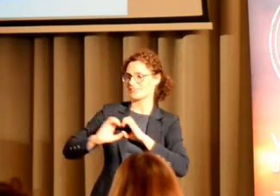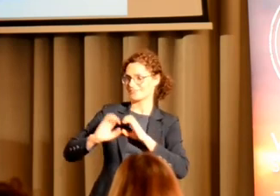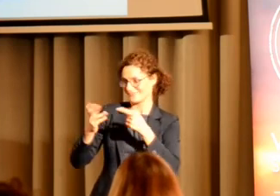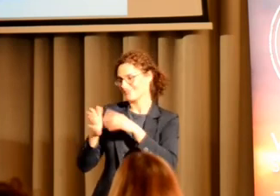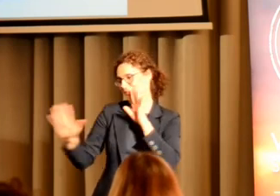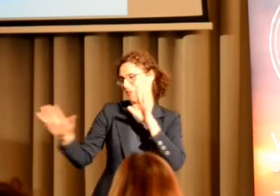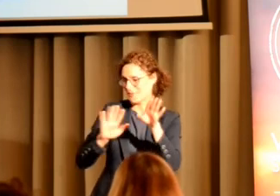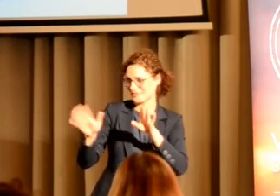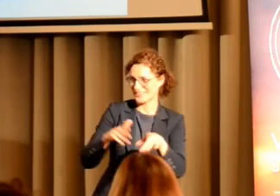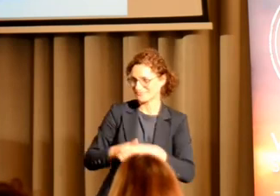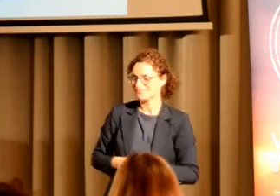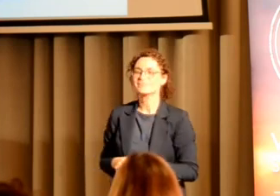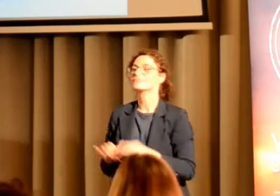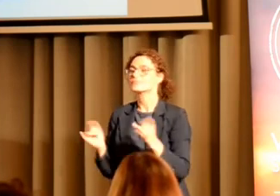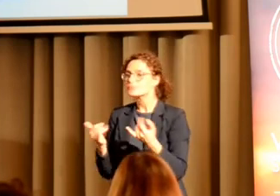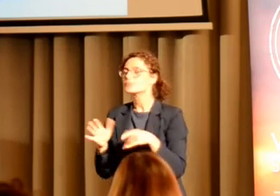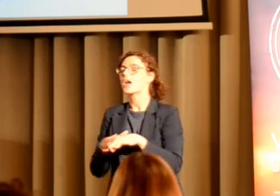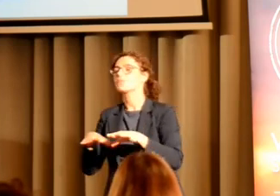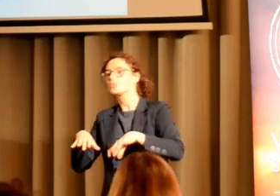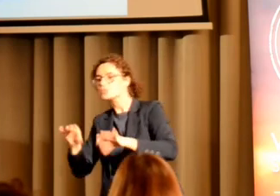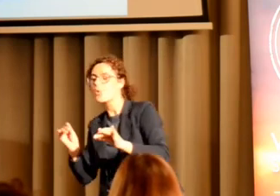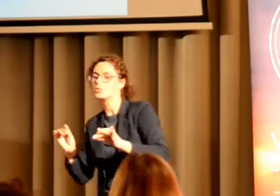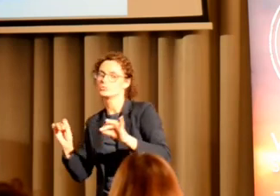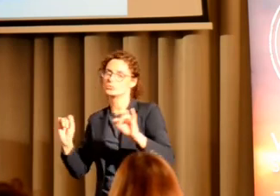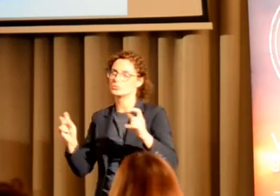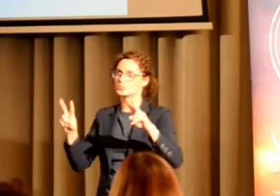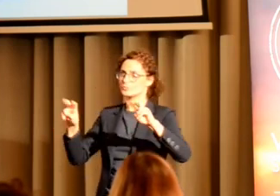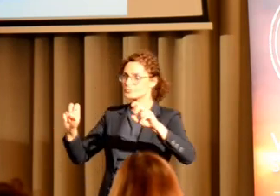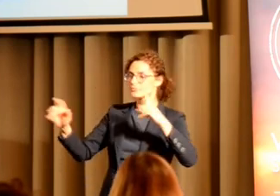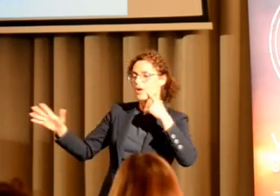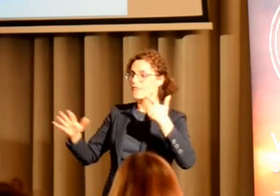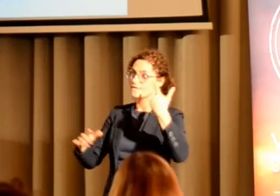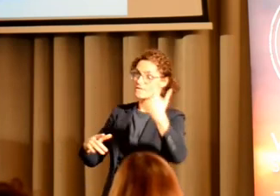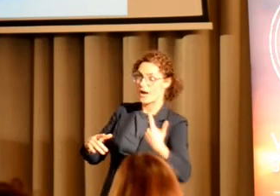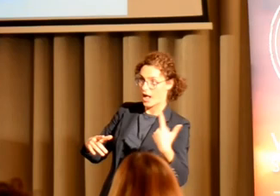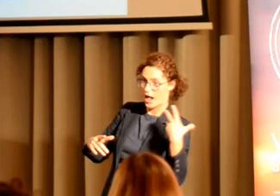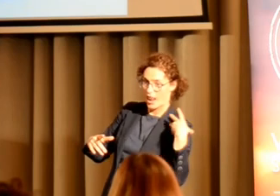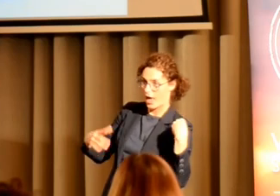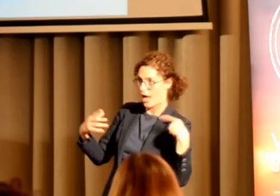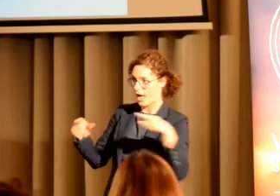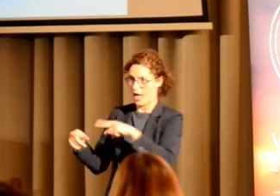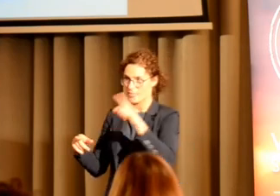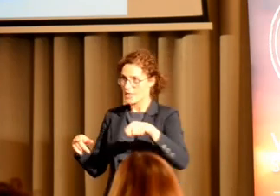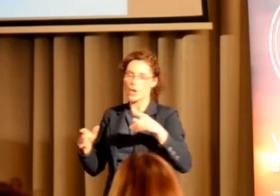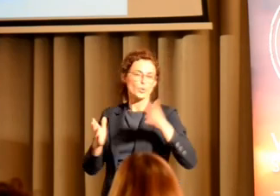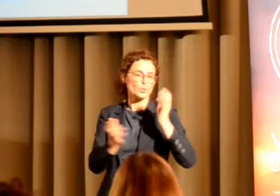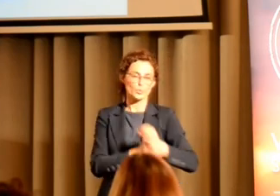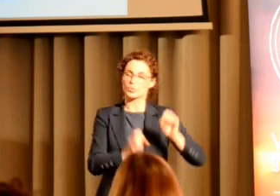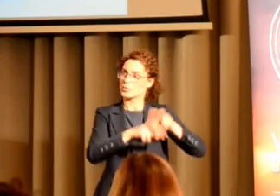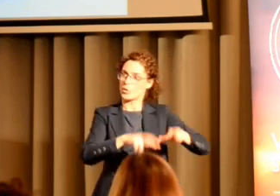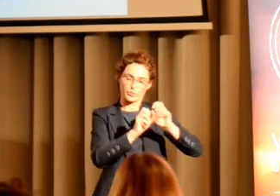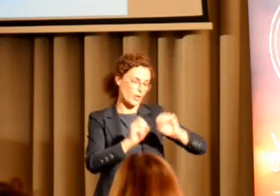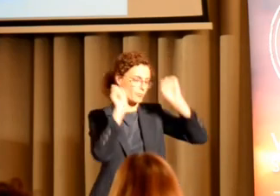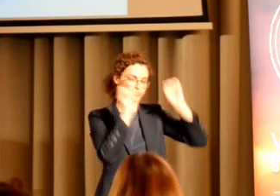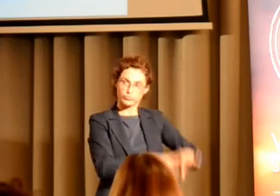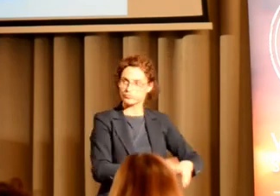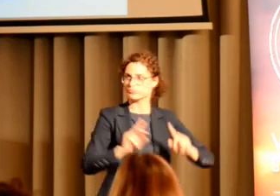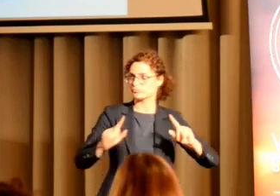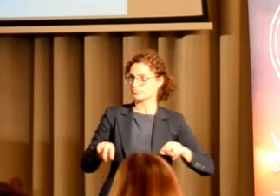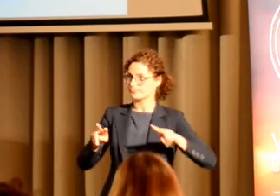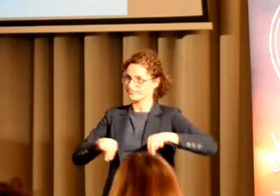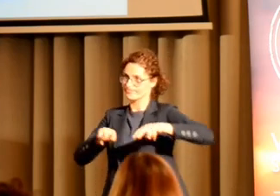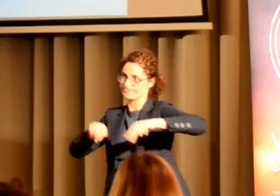się na początku swojego życia, kiedy mają mniej więcej 2 lata, kiedy opuszczają grupy rodzinne i